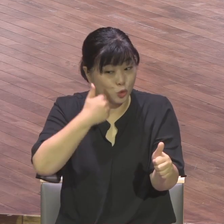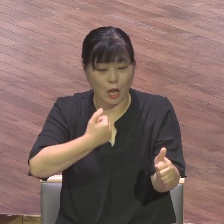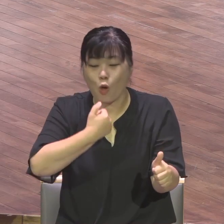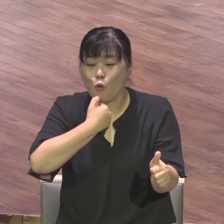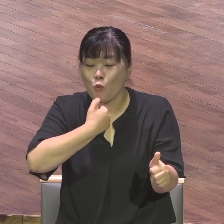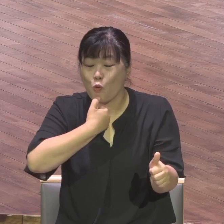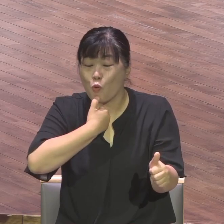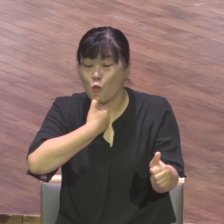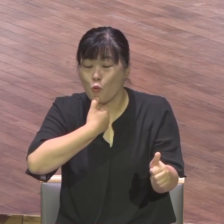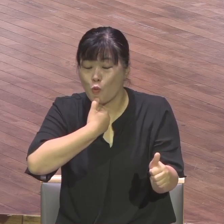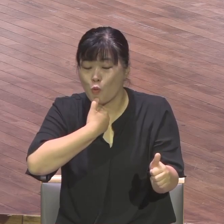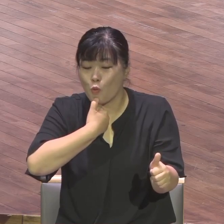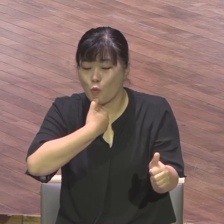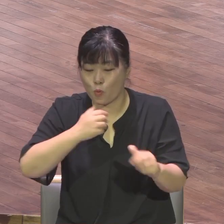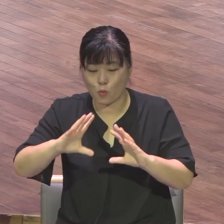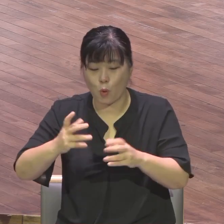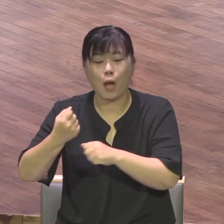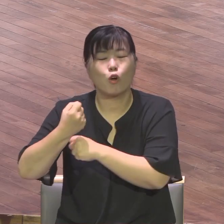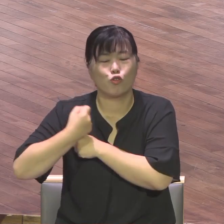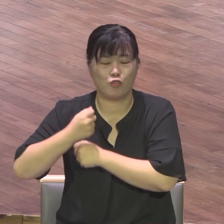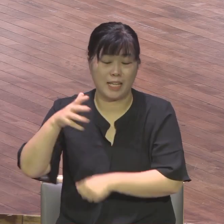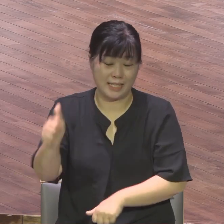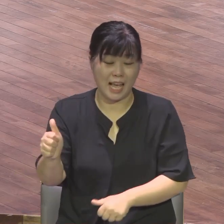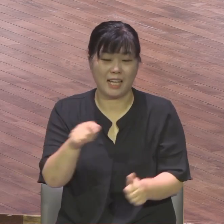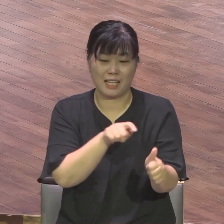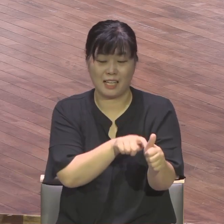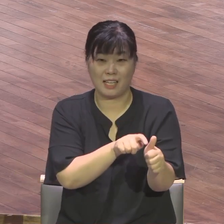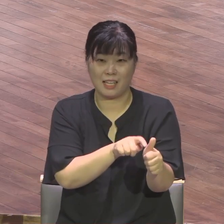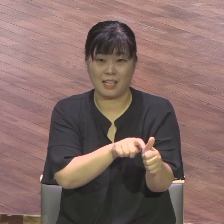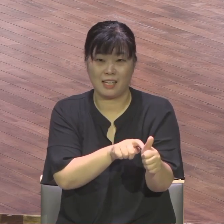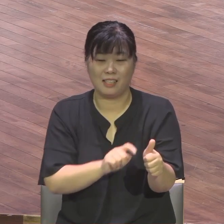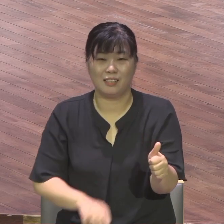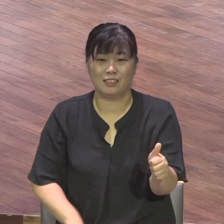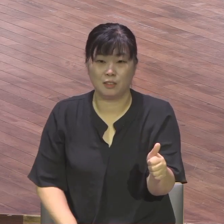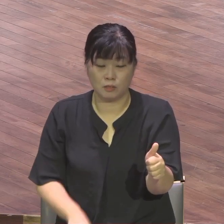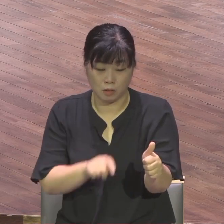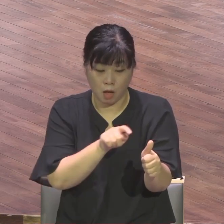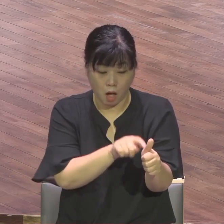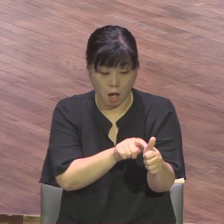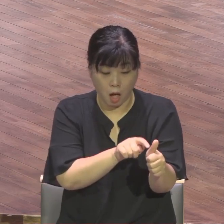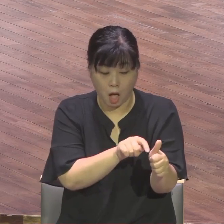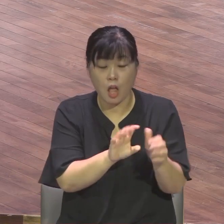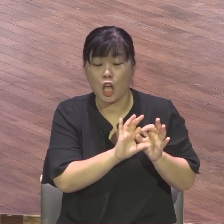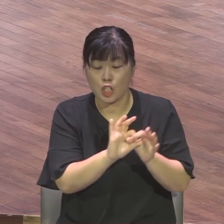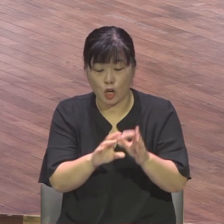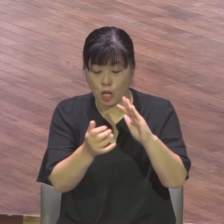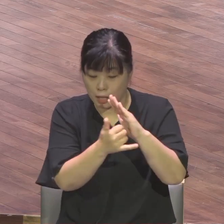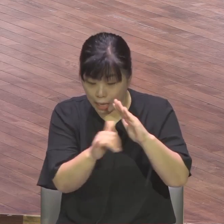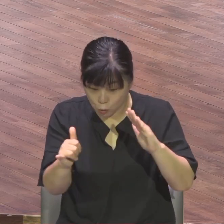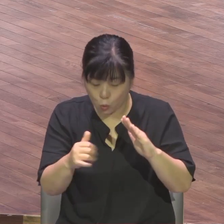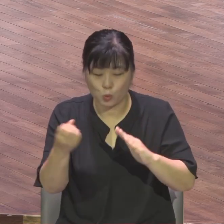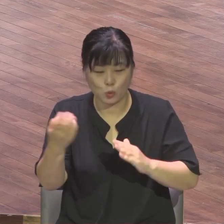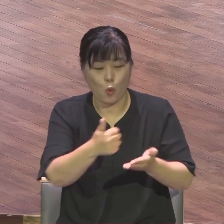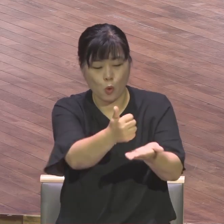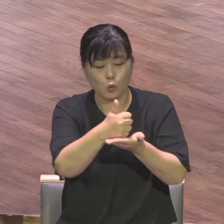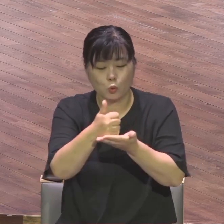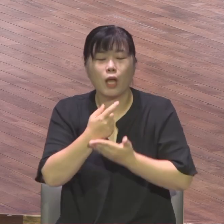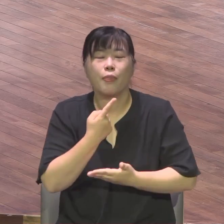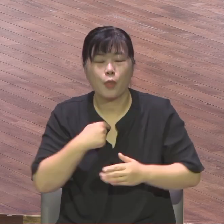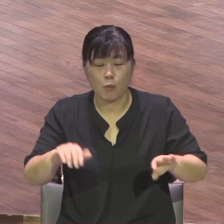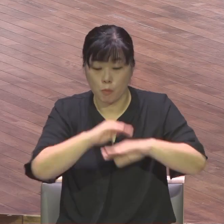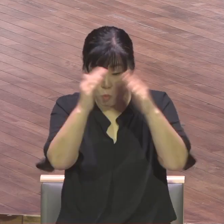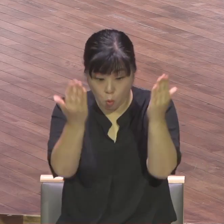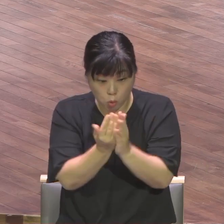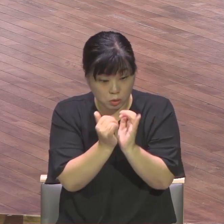집단, 이 모든 사람들이 다 주께로 돌아오는 회심 사건이 일어났다는 것입니다. 그리고 또 한